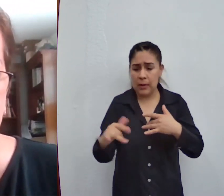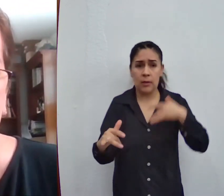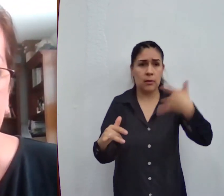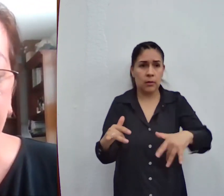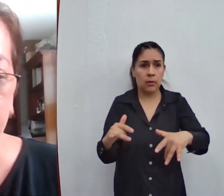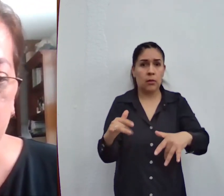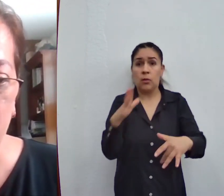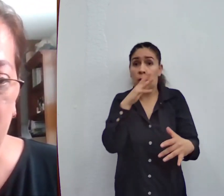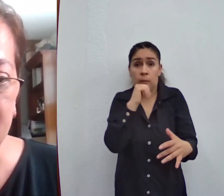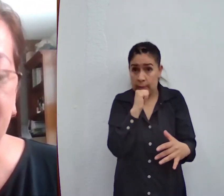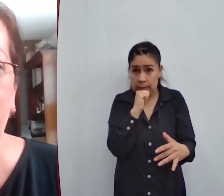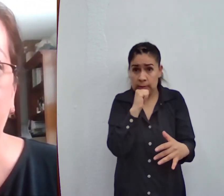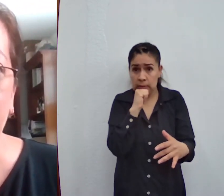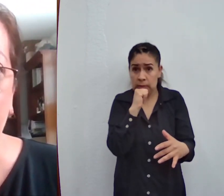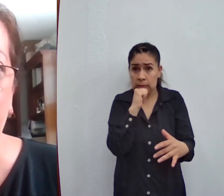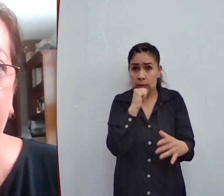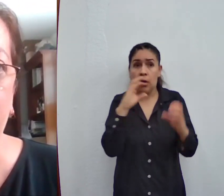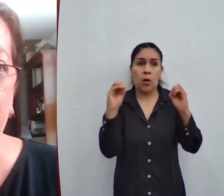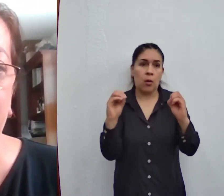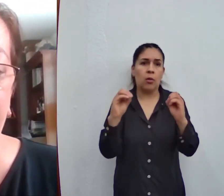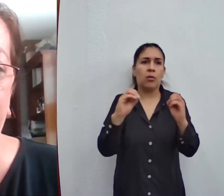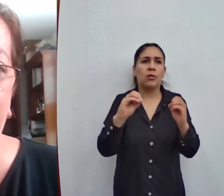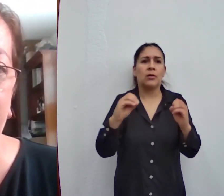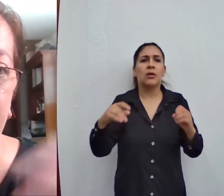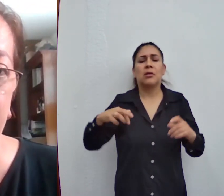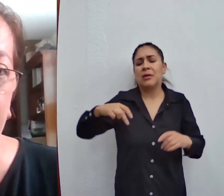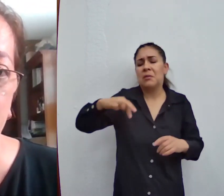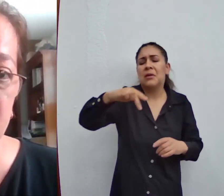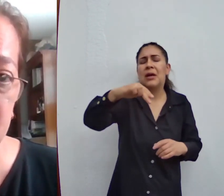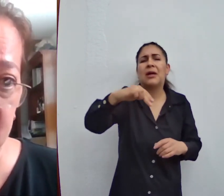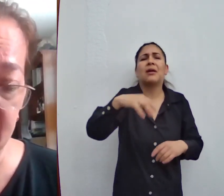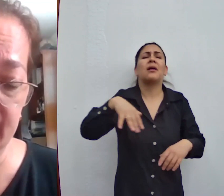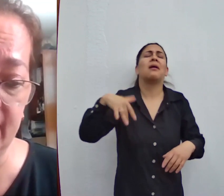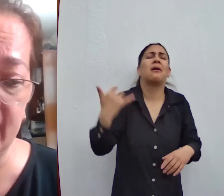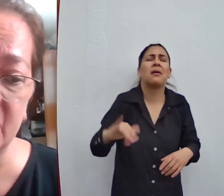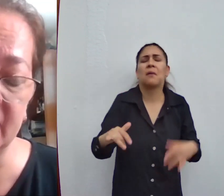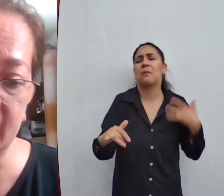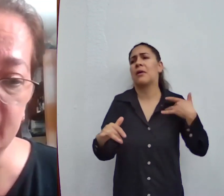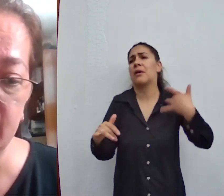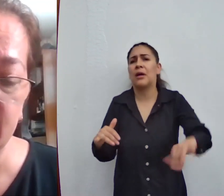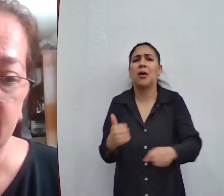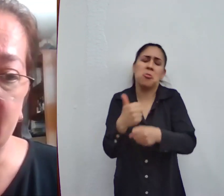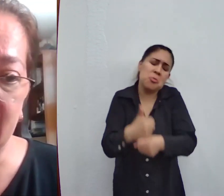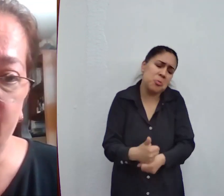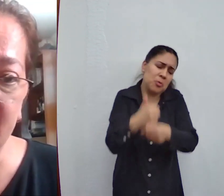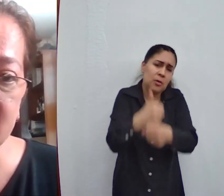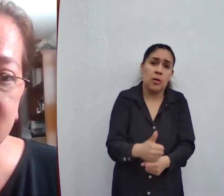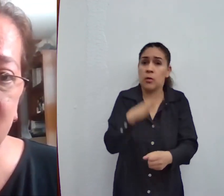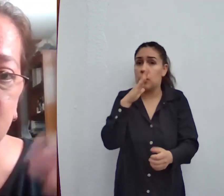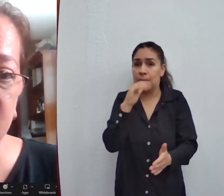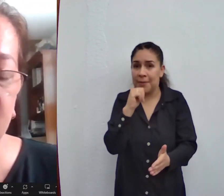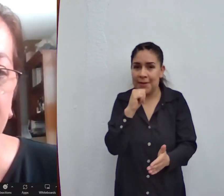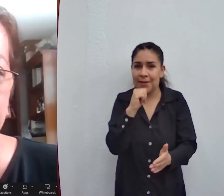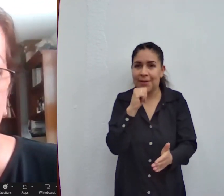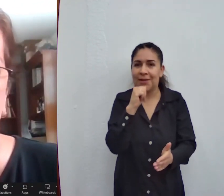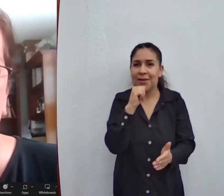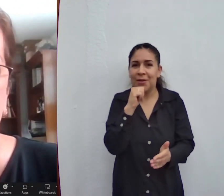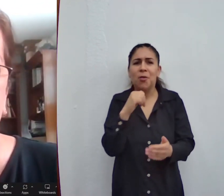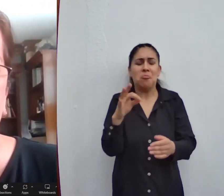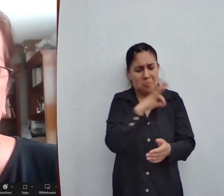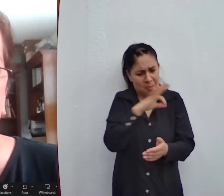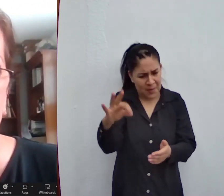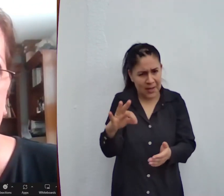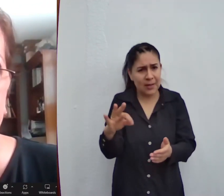las personas que por su movilidad o por el dolor que comentaba la muchacha que acaba de hablar ahorita, que le fueran a hacer la